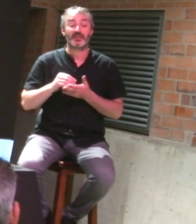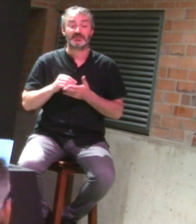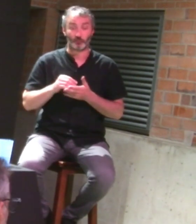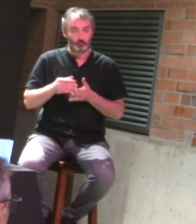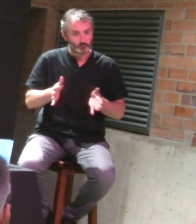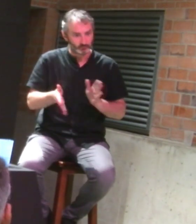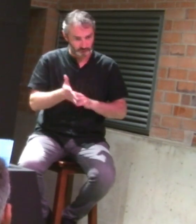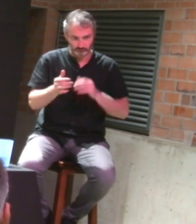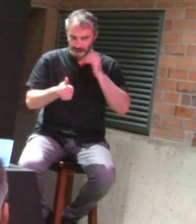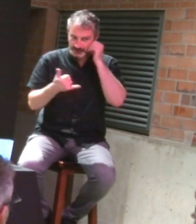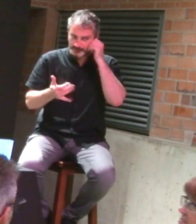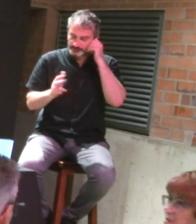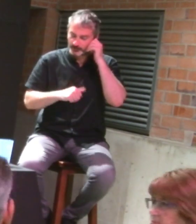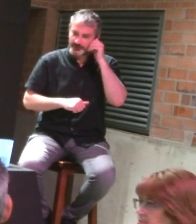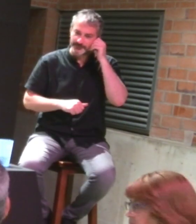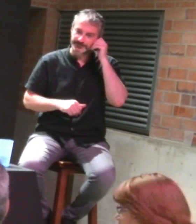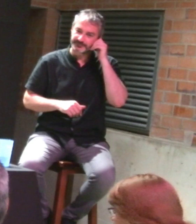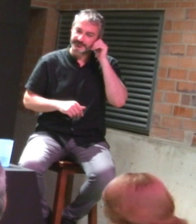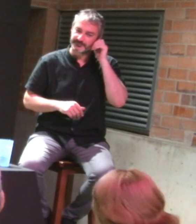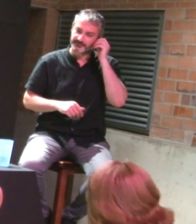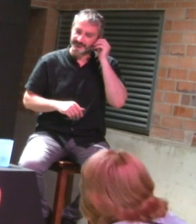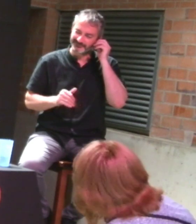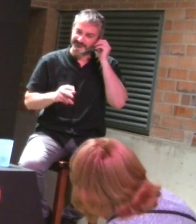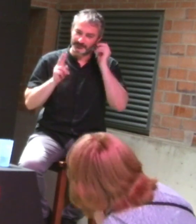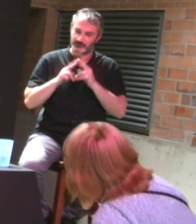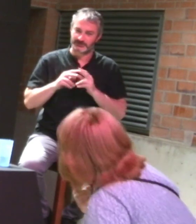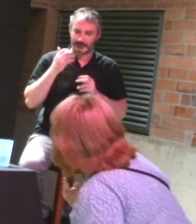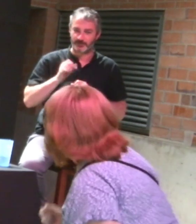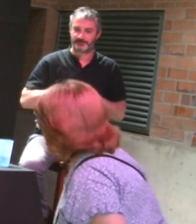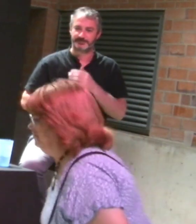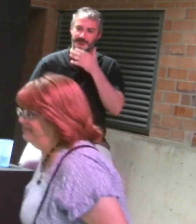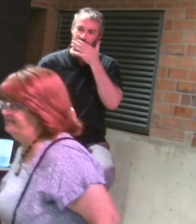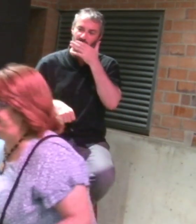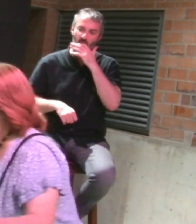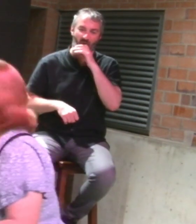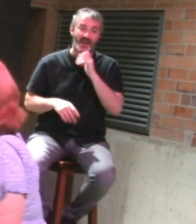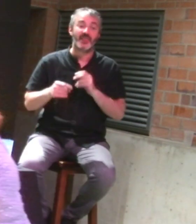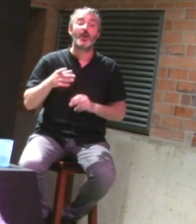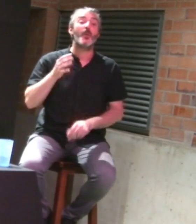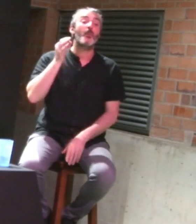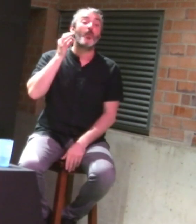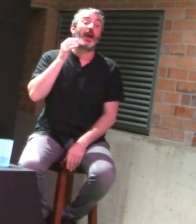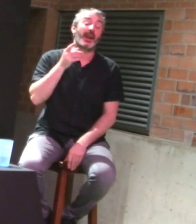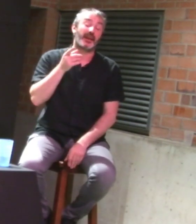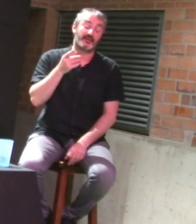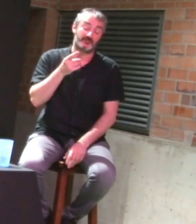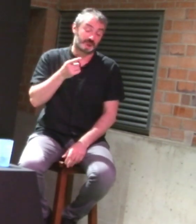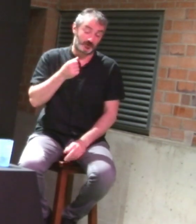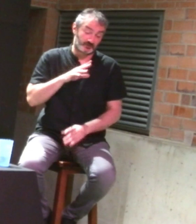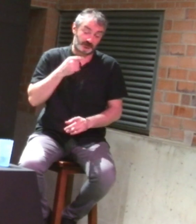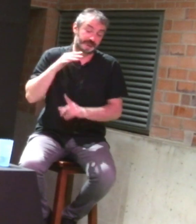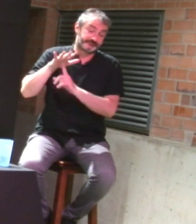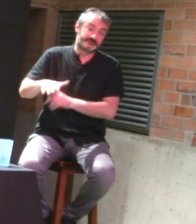teníem fills, o perquè teníem moltes coses a fer, no? Hem estat molt bandejades i molt maltractades per l'acadèmia, això és